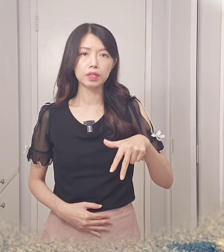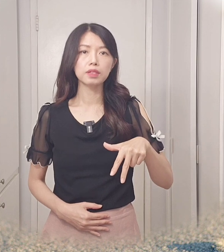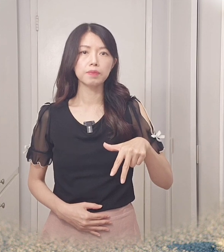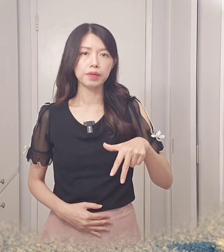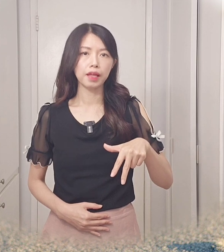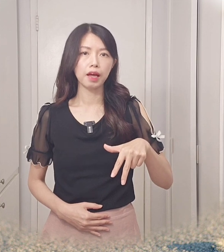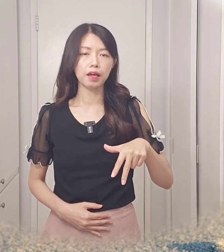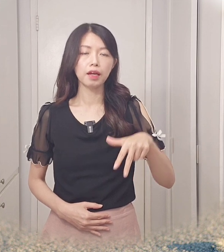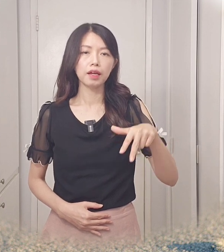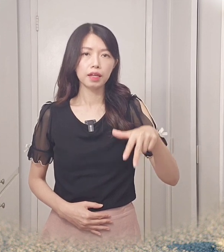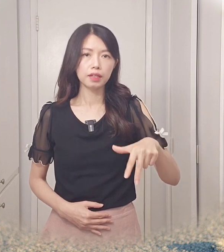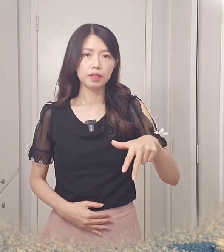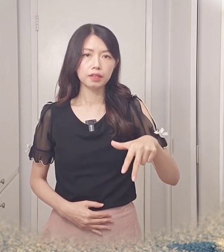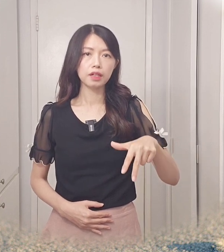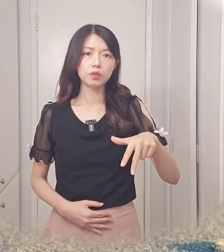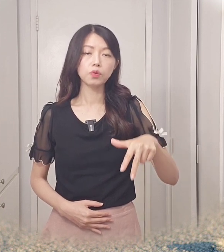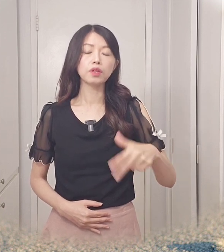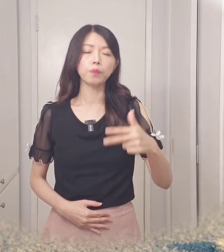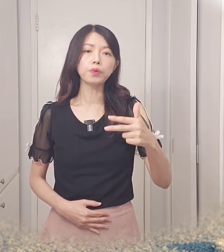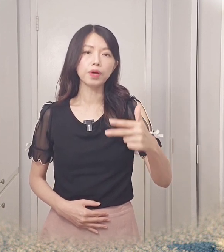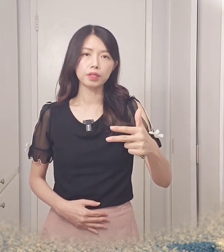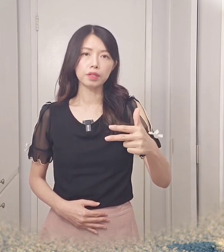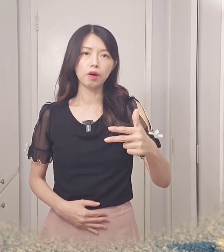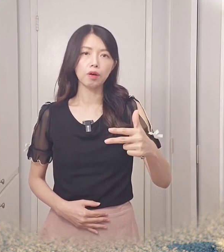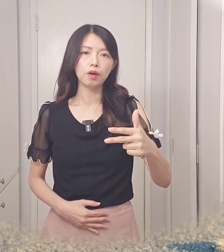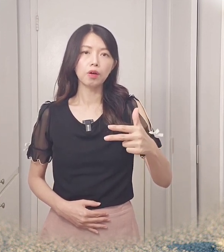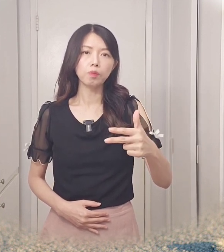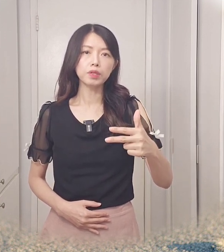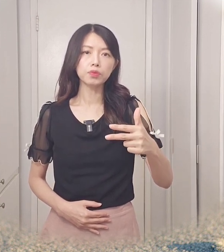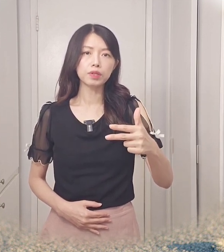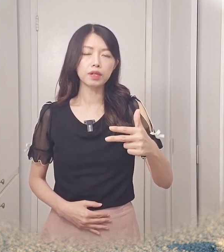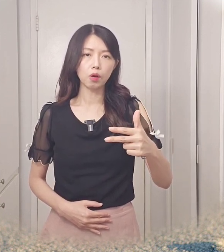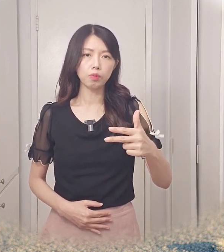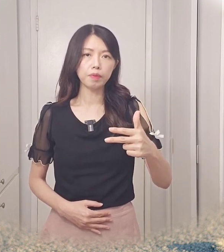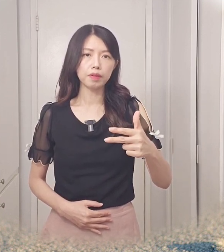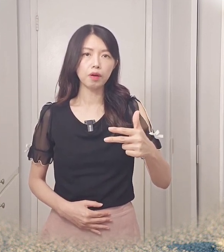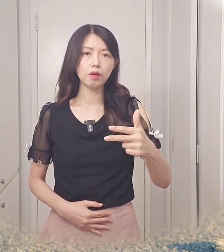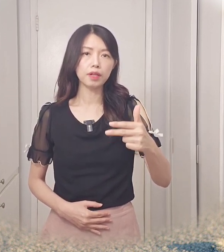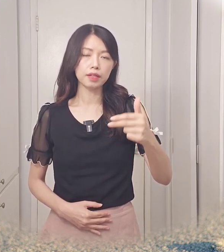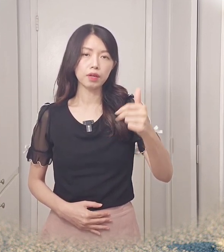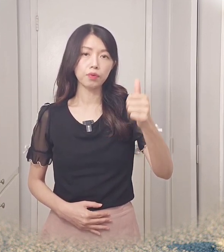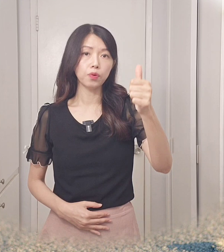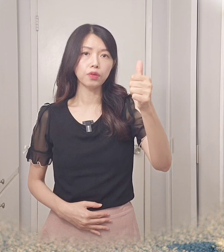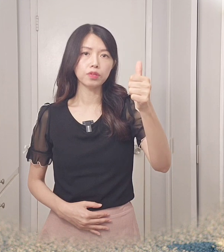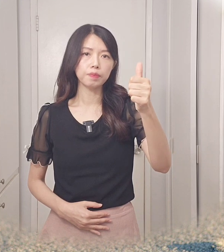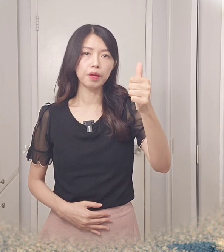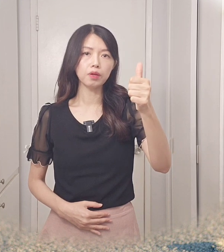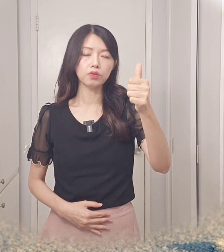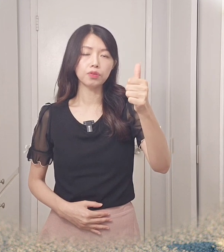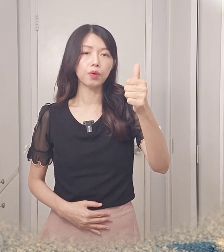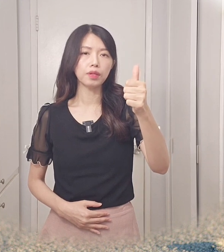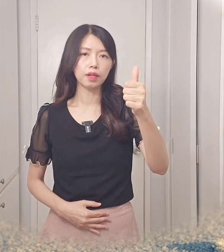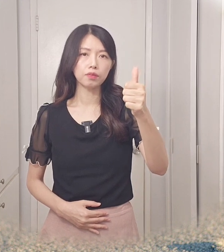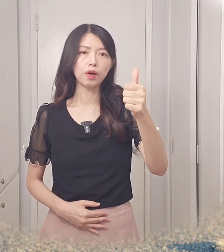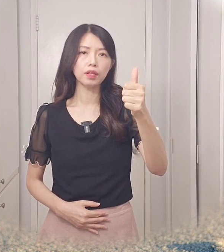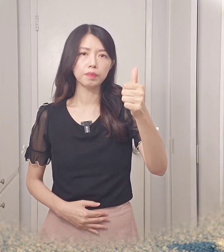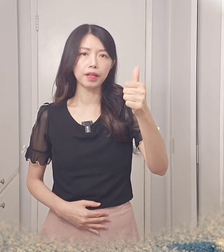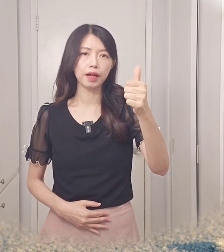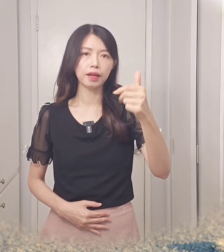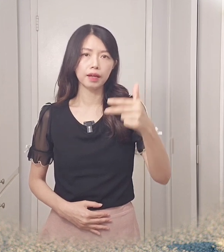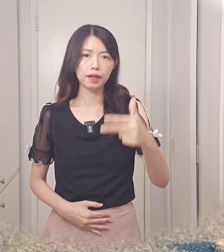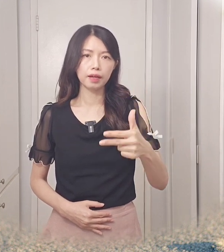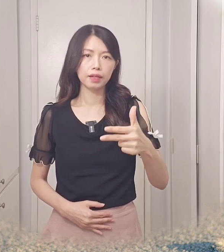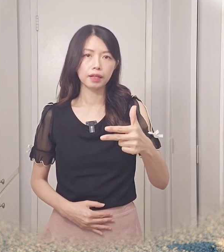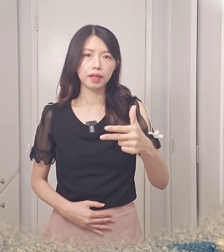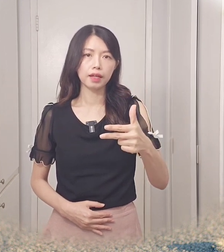지와로 지읒입니다. 이 지읒을 손으로 옆으로 하셔서 검지, 중지를 접으면서 살짝 위로 올려주시면 주라고 한 뜻의 수어가